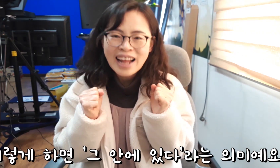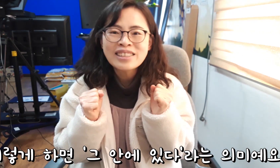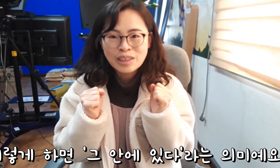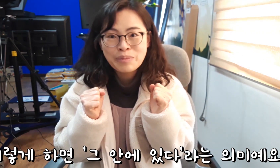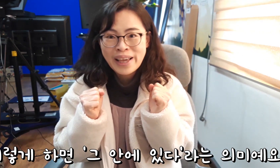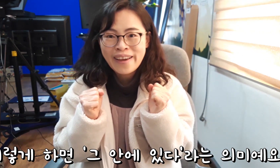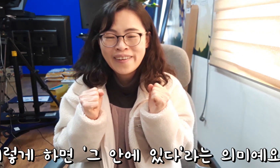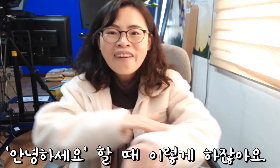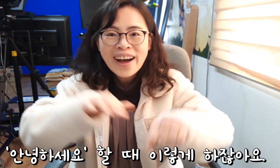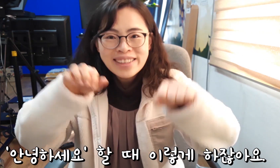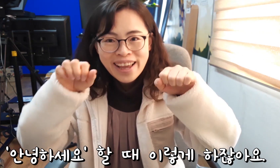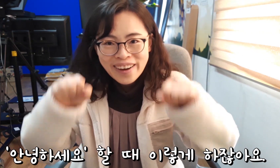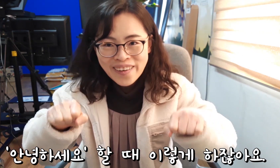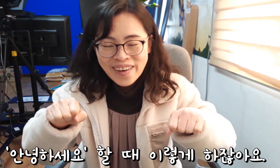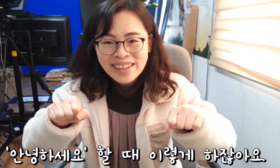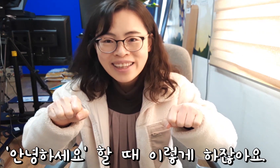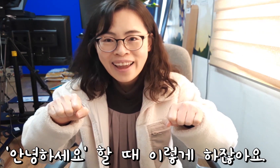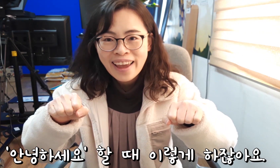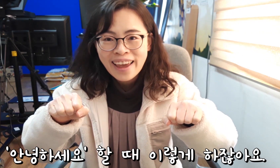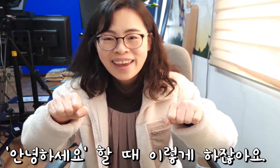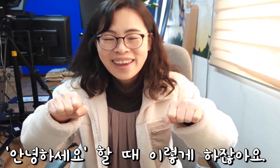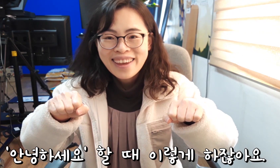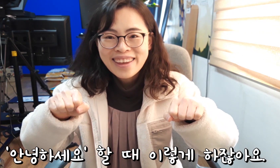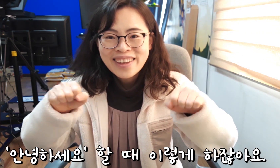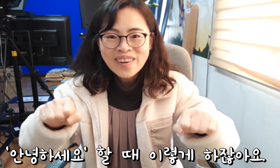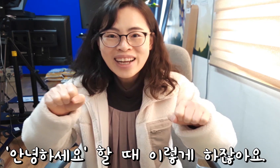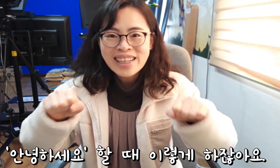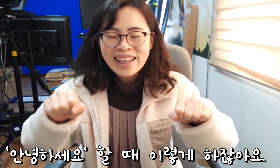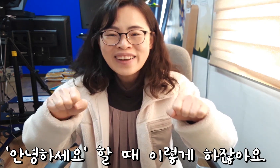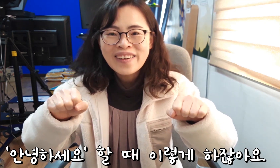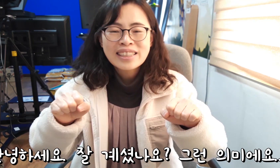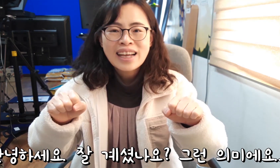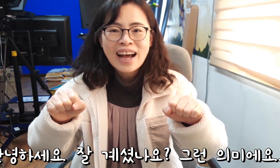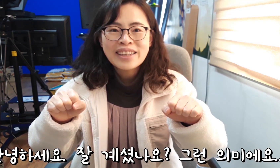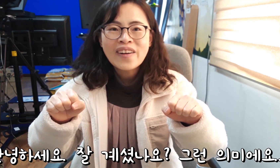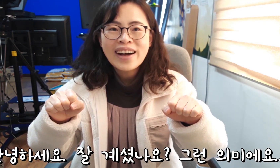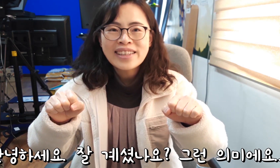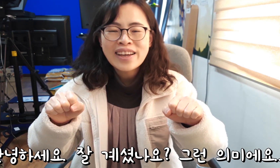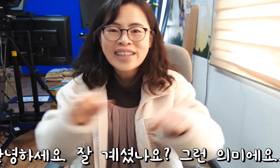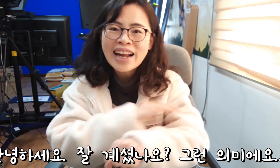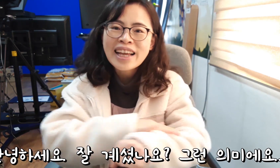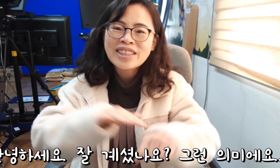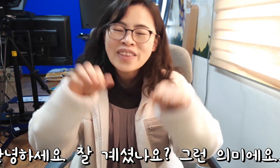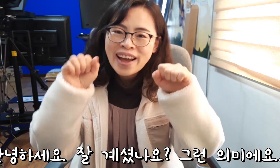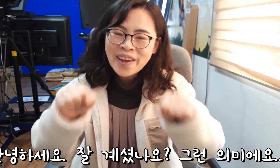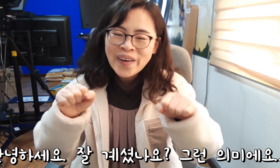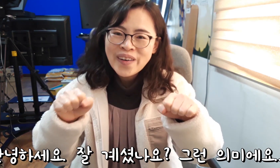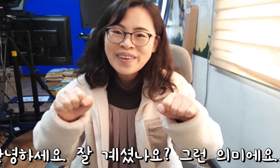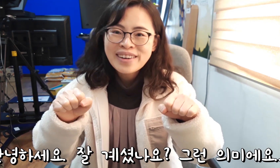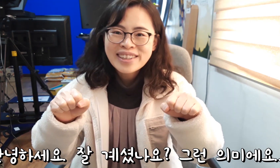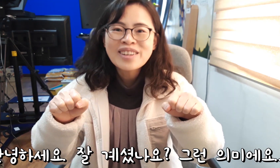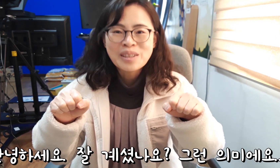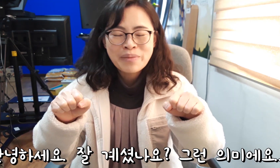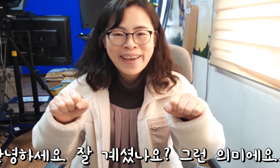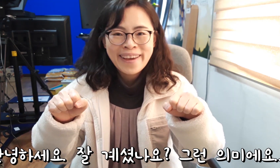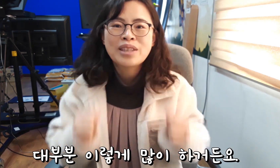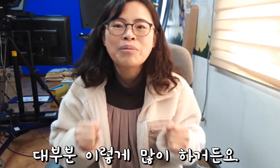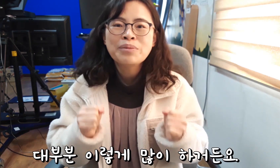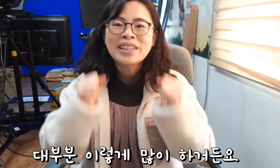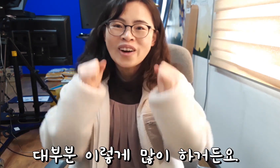있다라는 의미예요. 안녕하세요 할 때 이렇게 하잖아요. 안녕하세요, 잘 계셨나요? 그런 의미예요. 대부분 이렇게